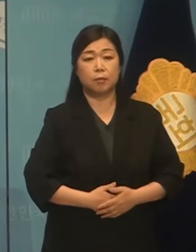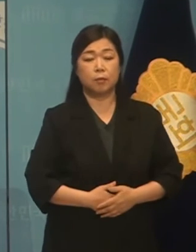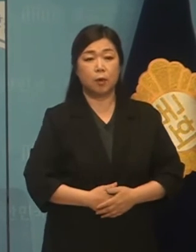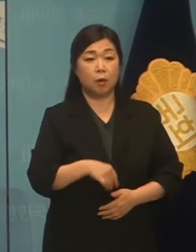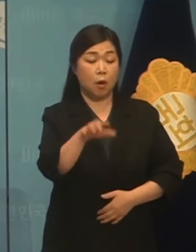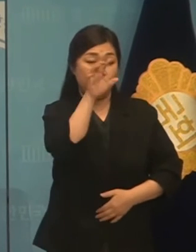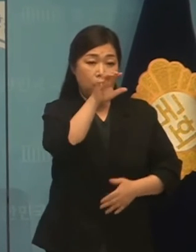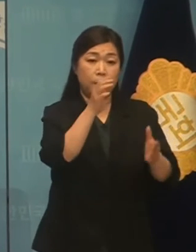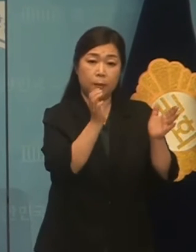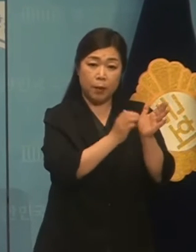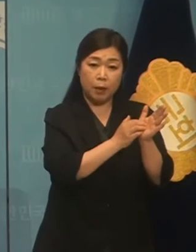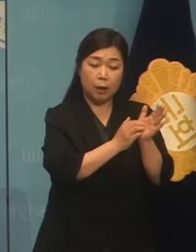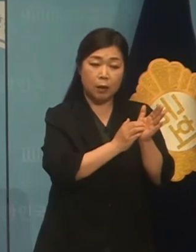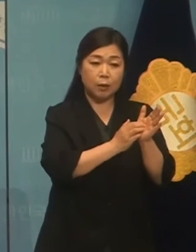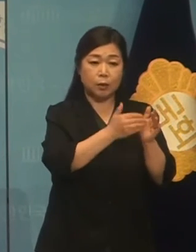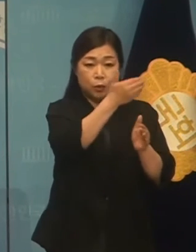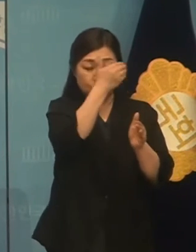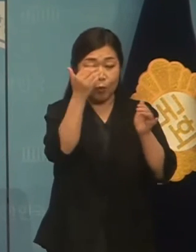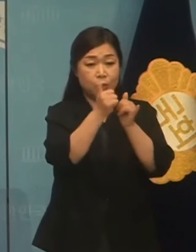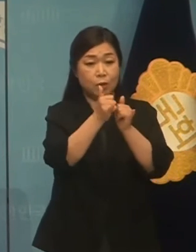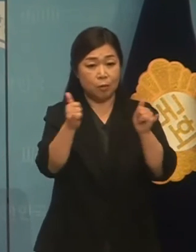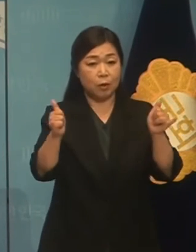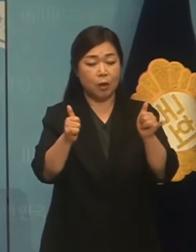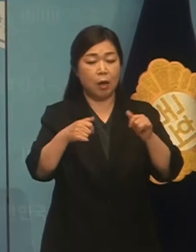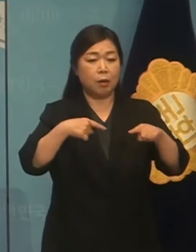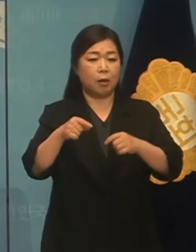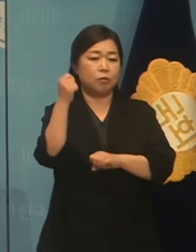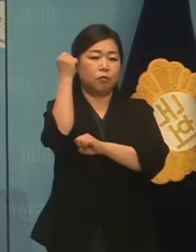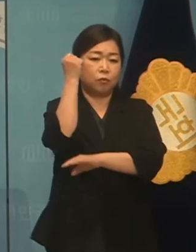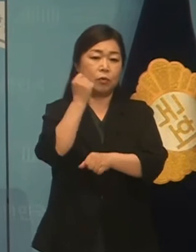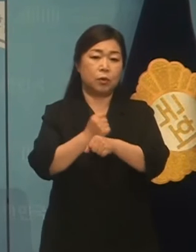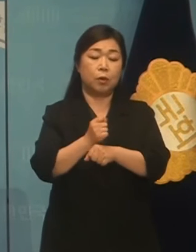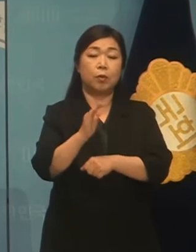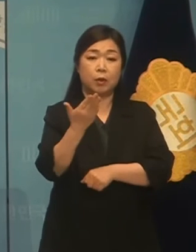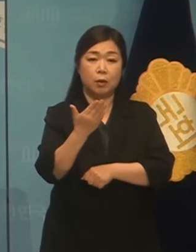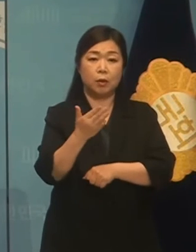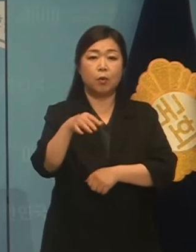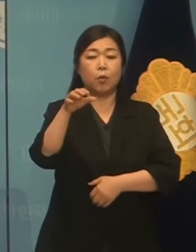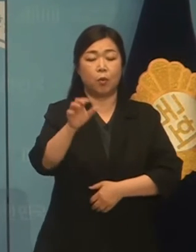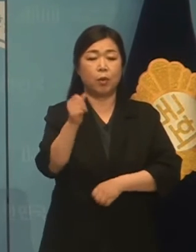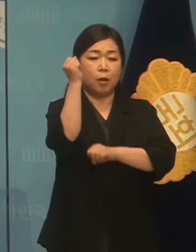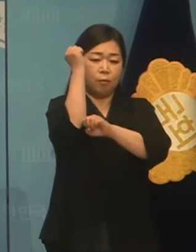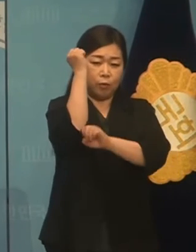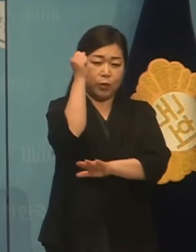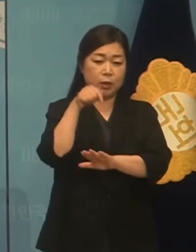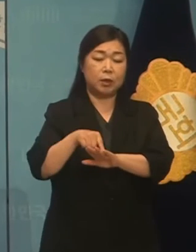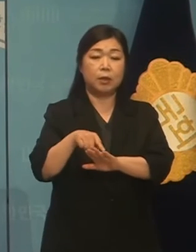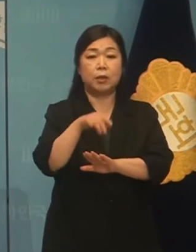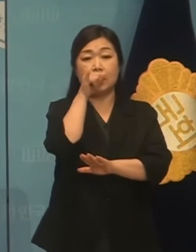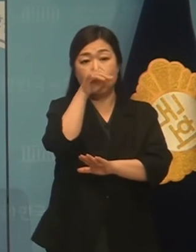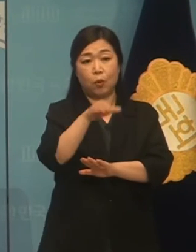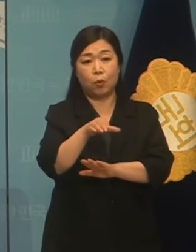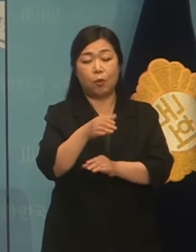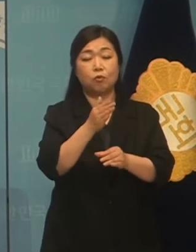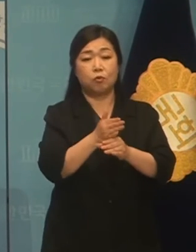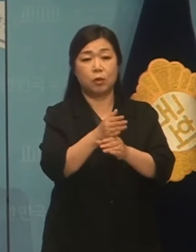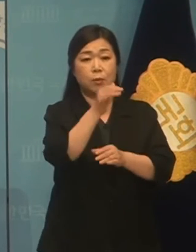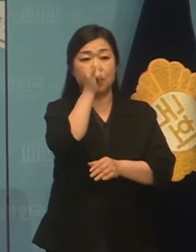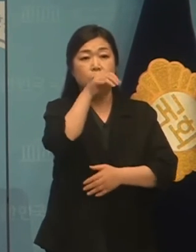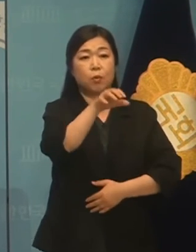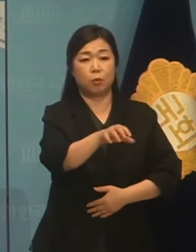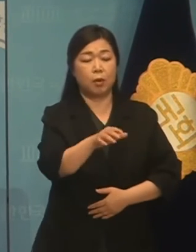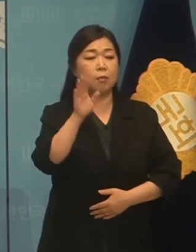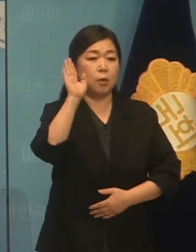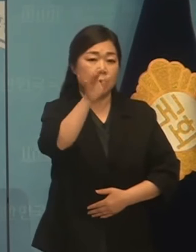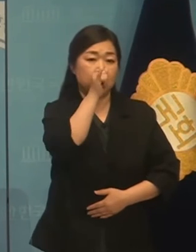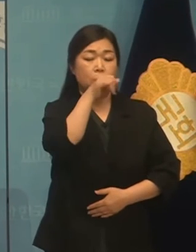이렇게 훈련된 젊은 보수주의자들이 당의 주축이 되는 당, 뿌리가 있는 당, 중심이 있는 당,